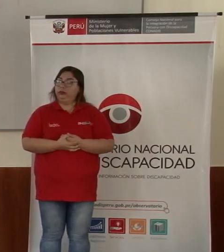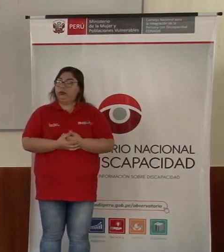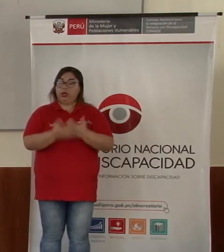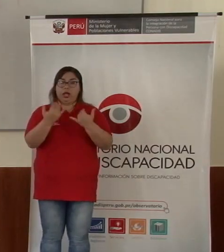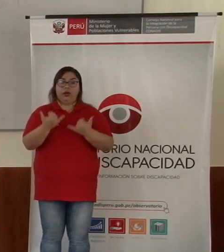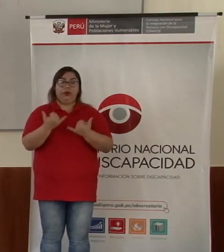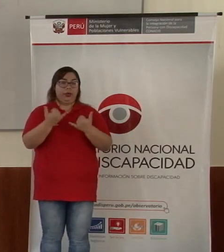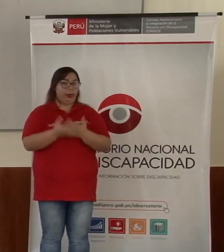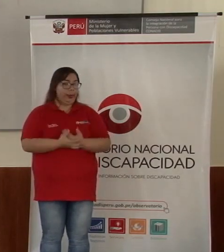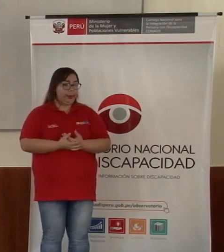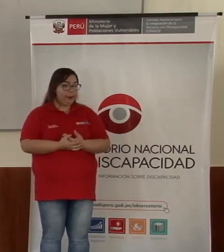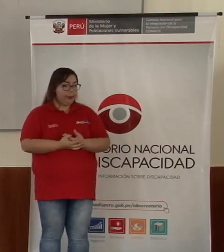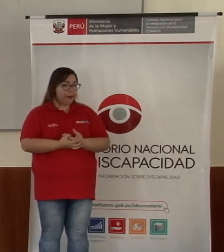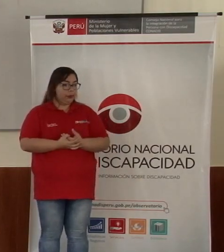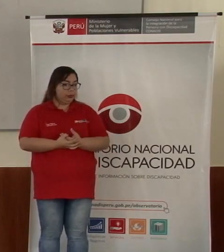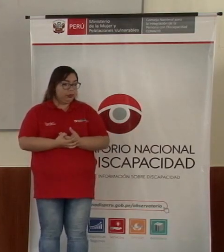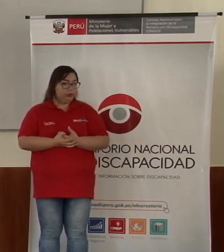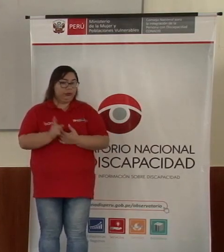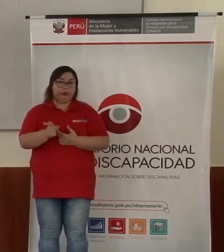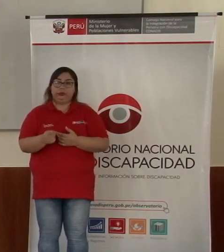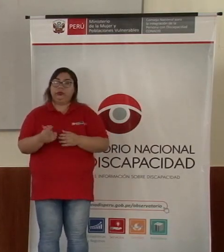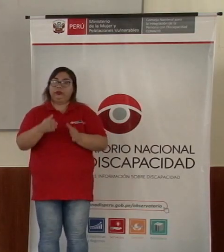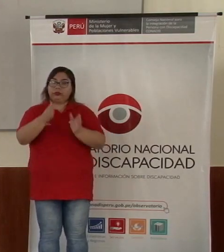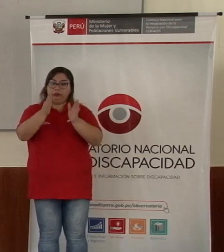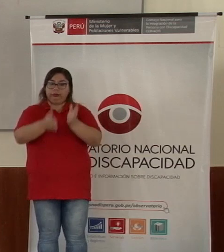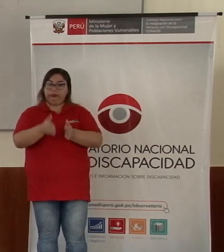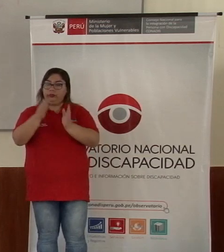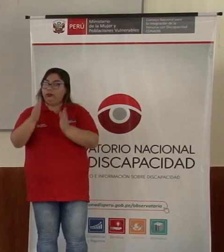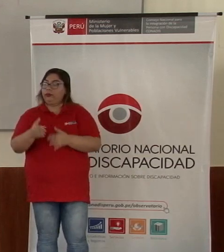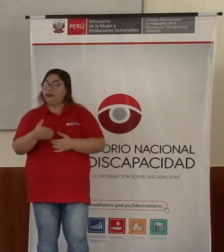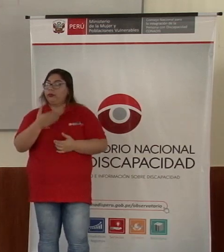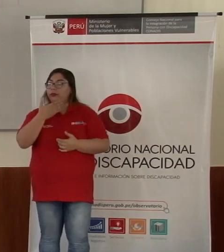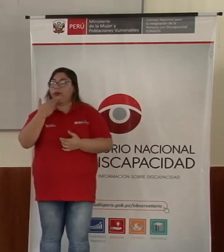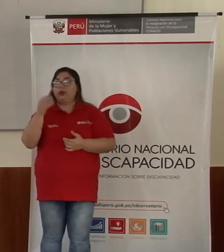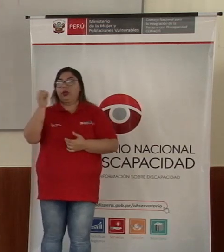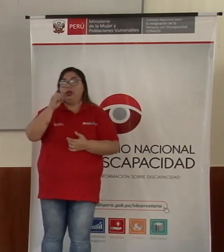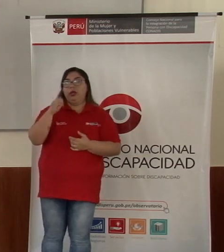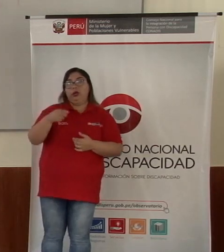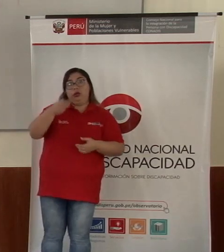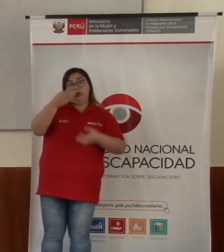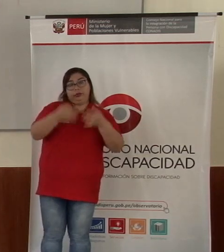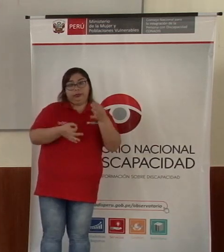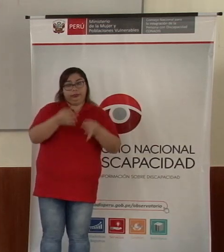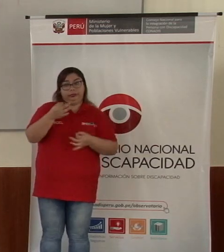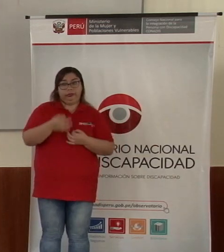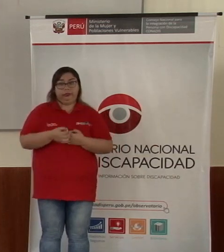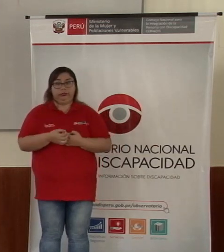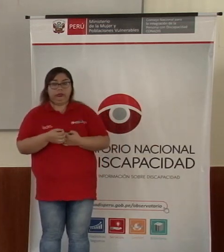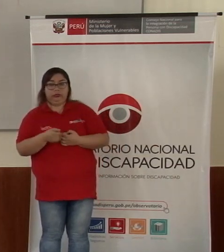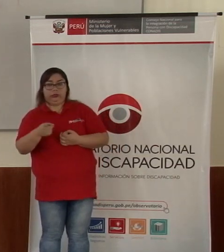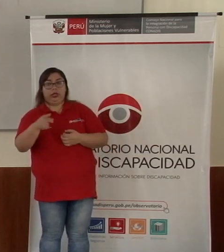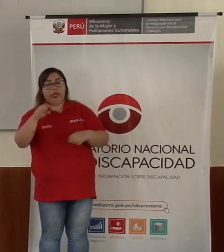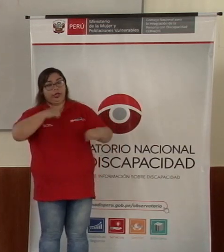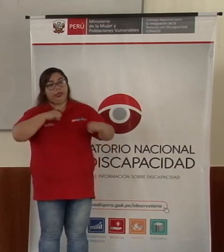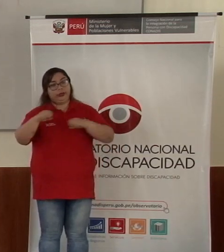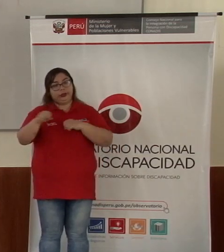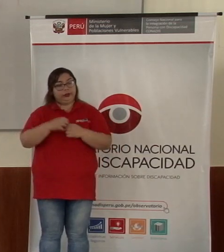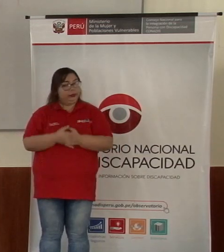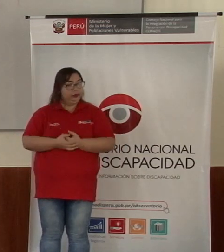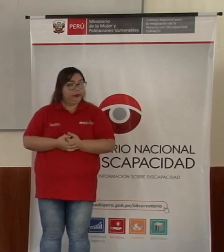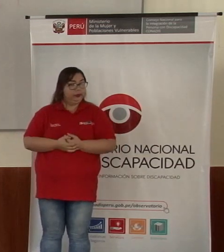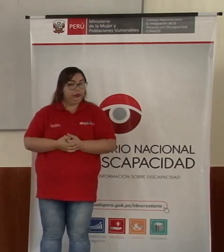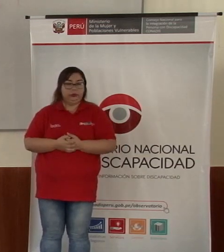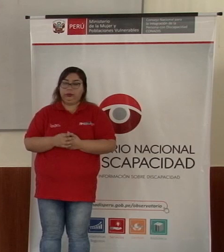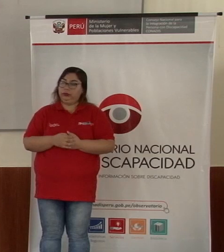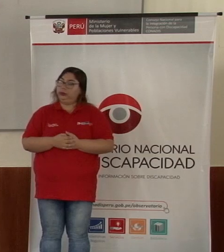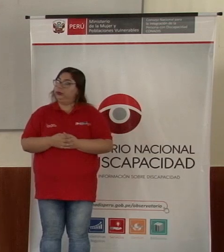Ahora, en tal sentido se le clasifica en capacidad de goce o capacidad jurídica y capacidad de ejercicio. Hay